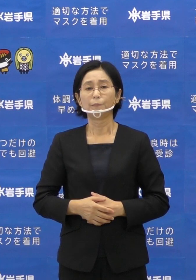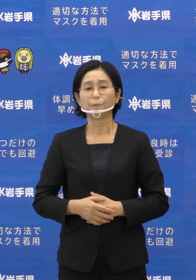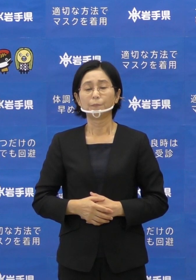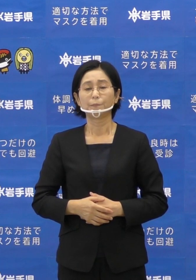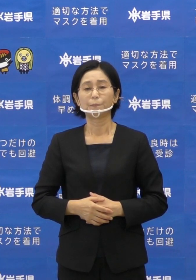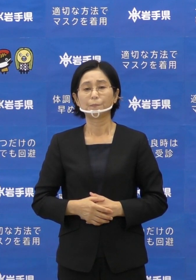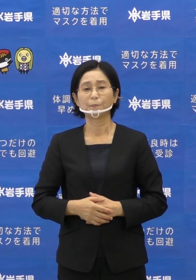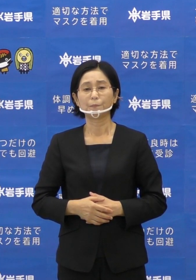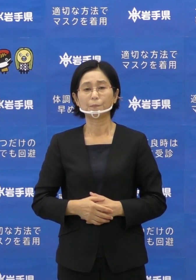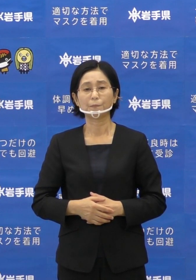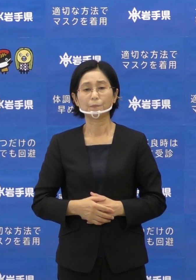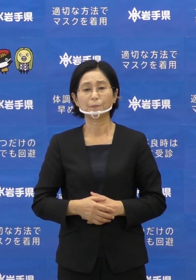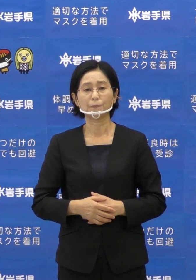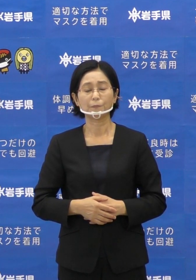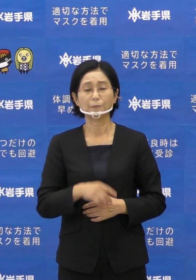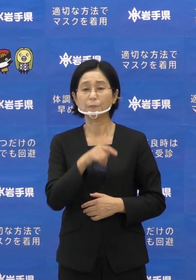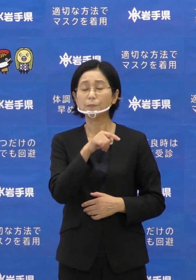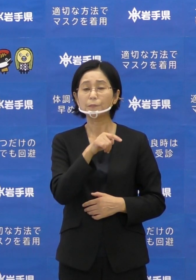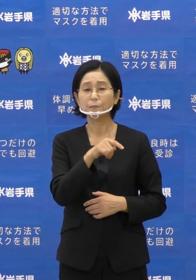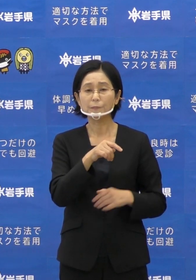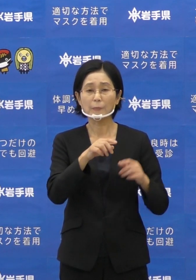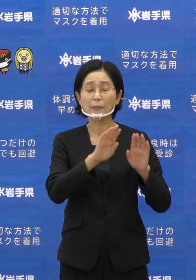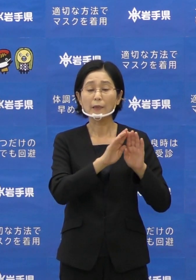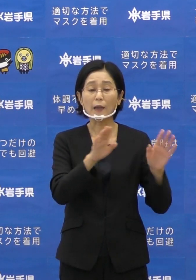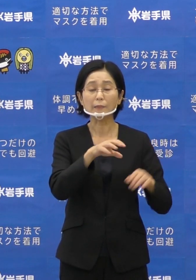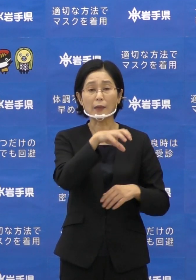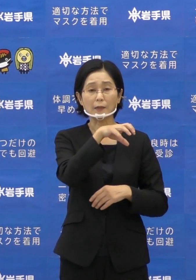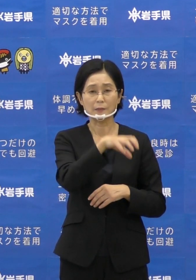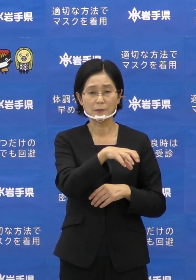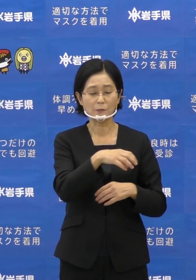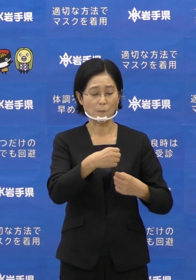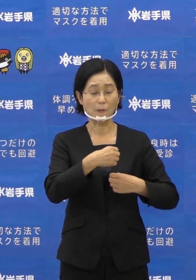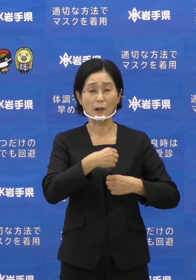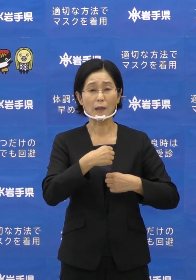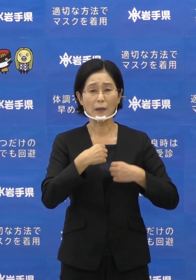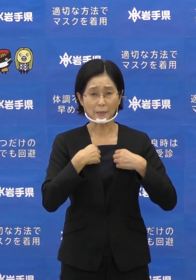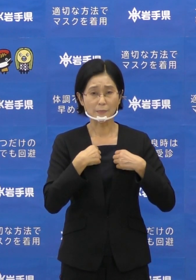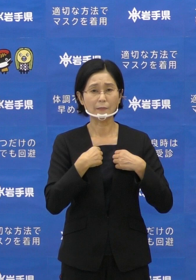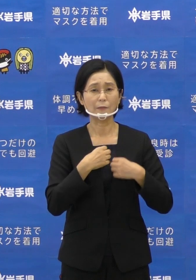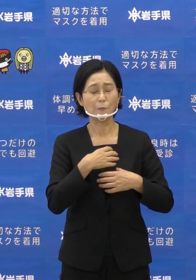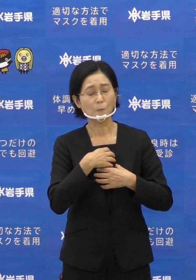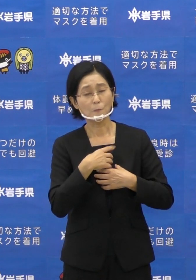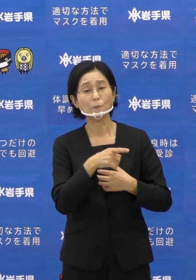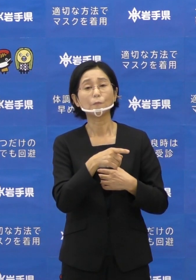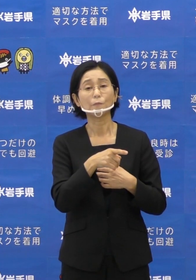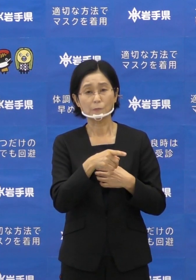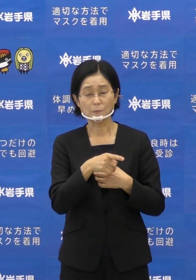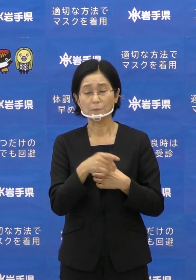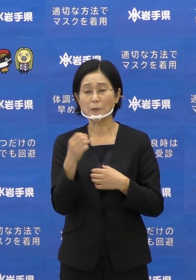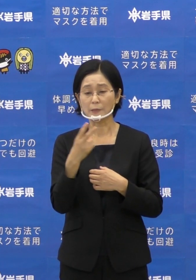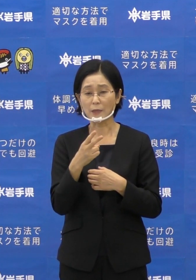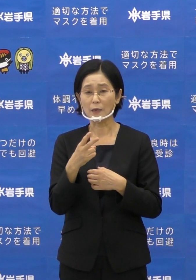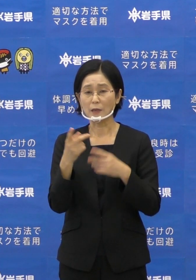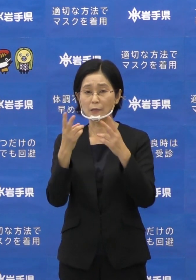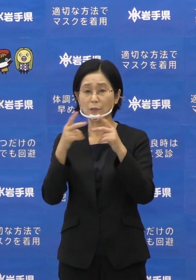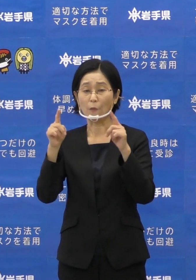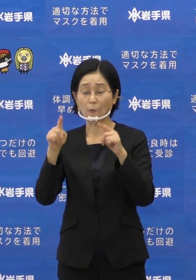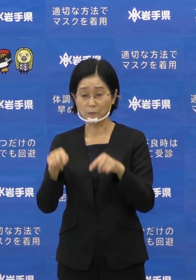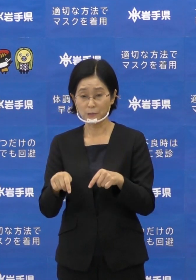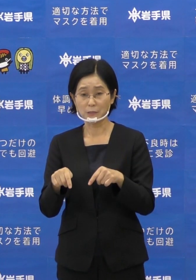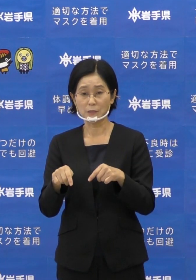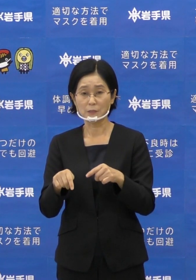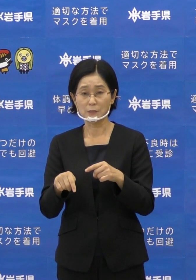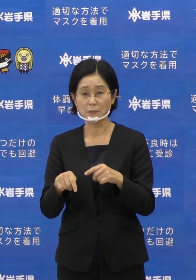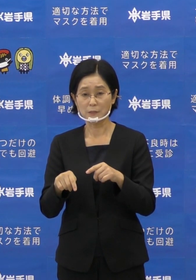開催地の感染リスクと、そして、その行事ごとの感染対策の徹底